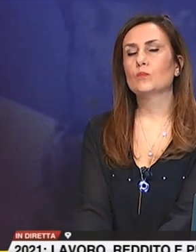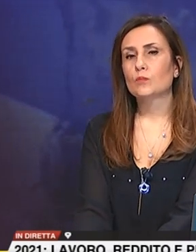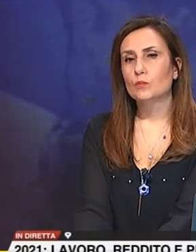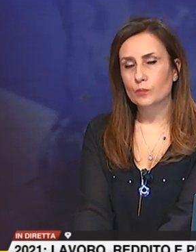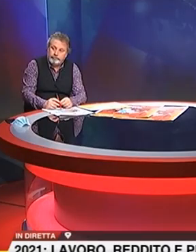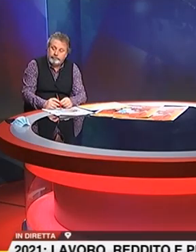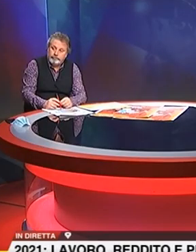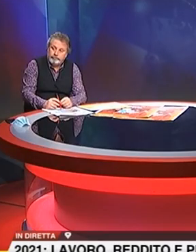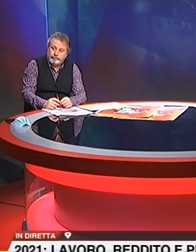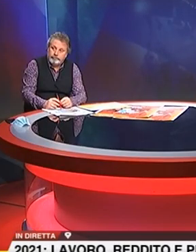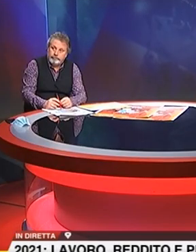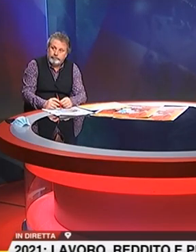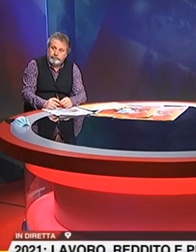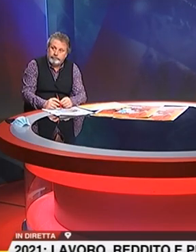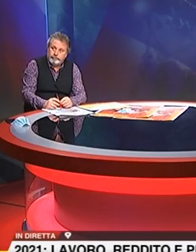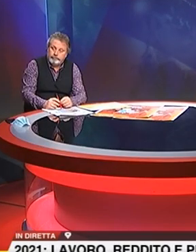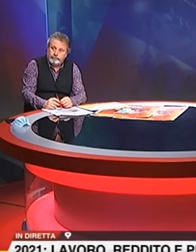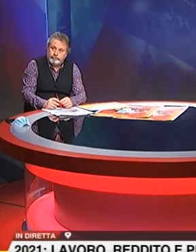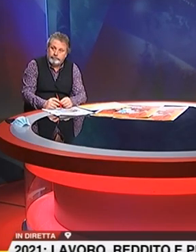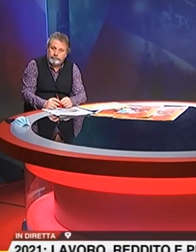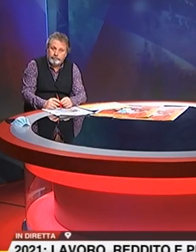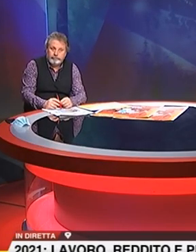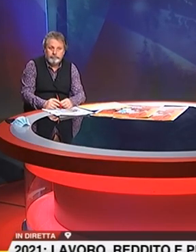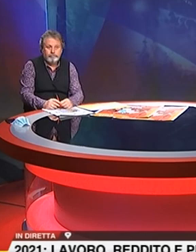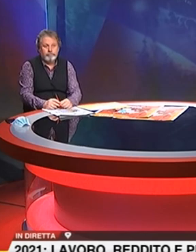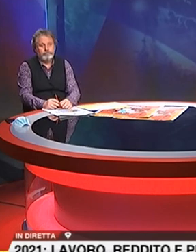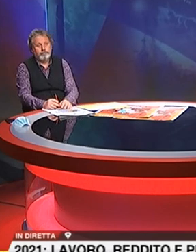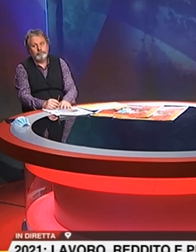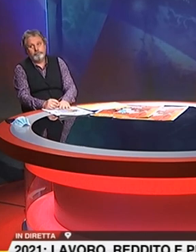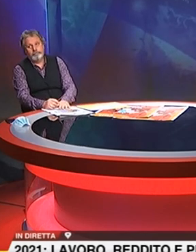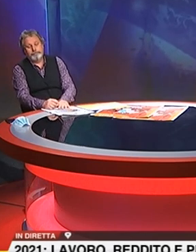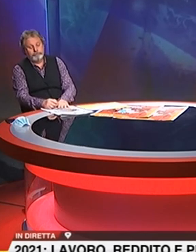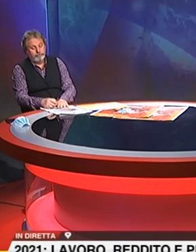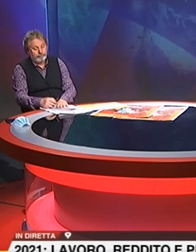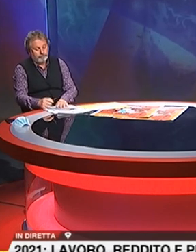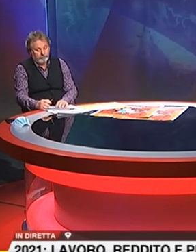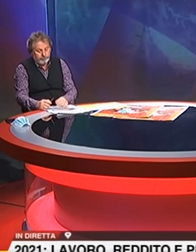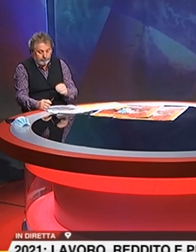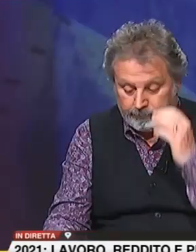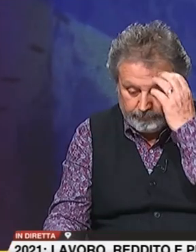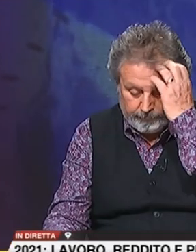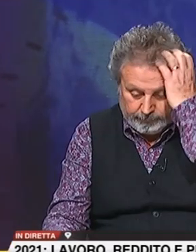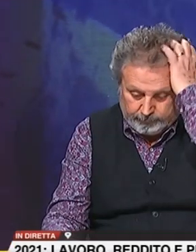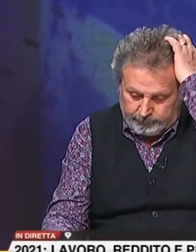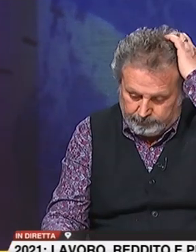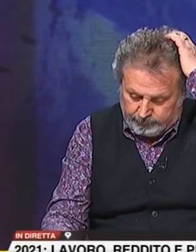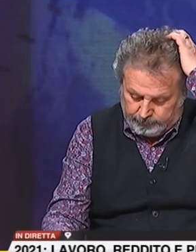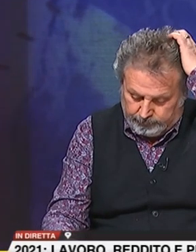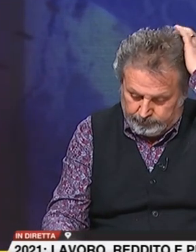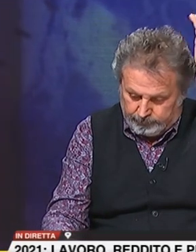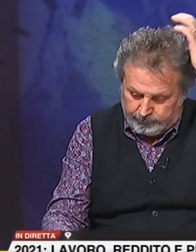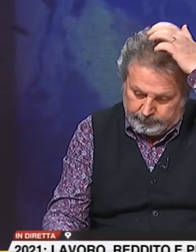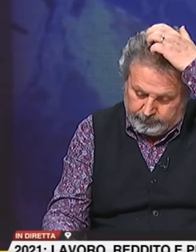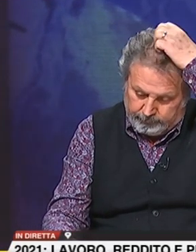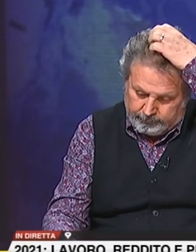dei... sto guardando la televisione. Sì, sì, dica pure, faccia pure la domanda. Io ho un